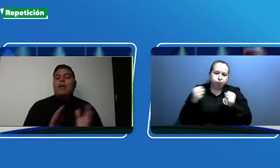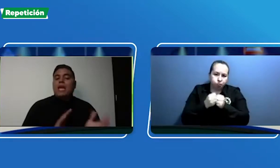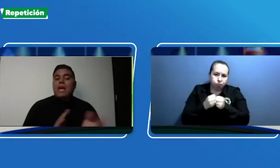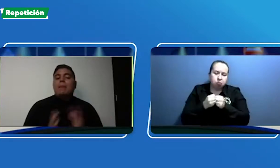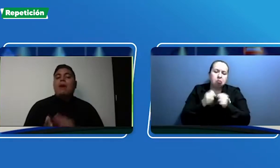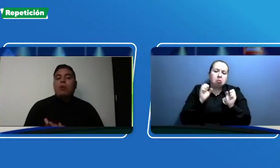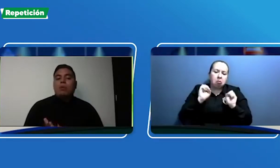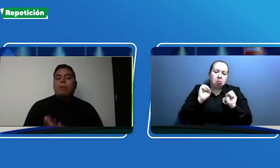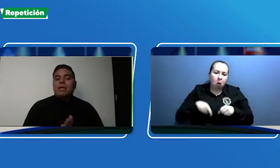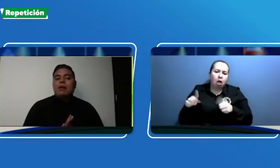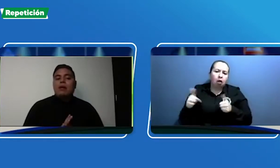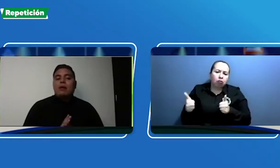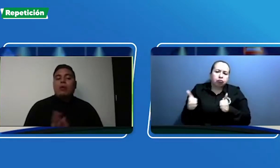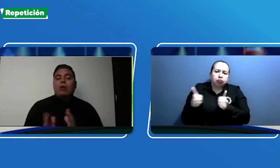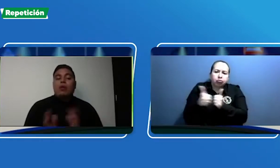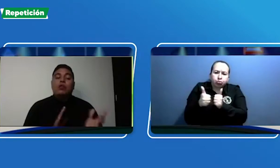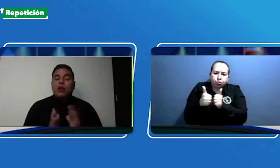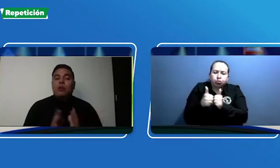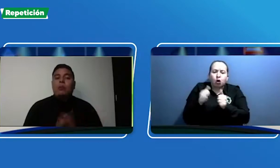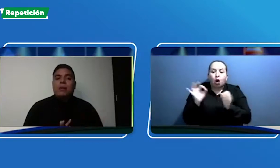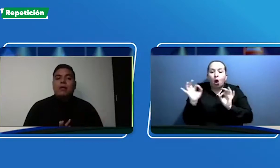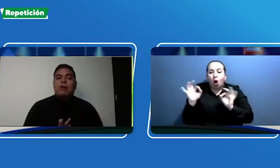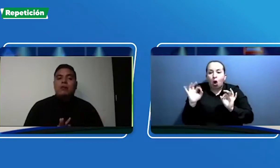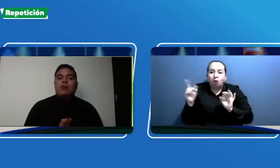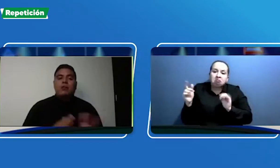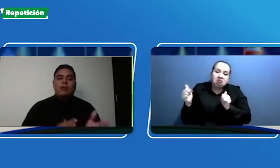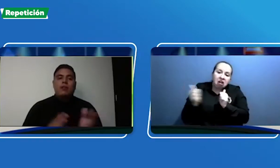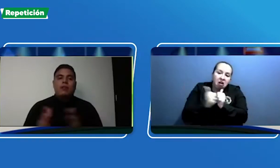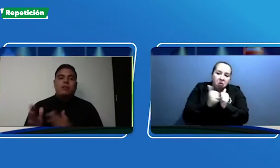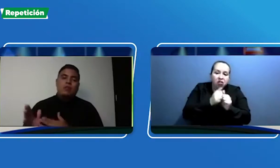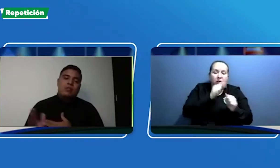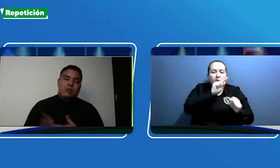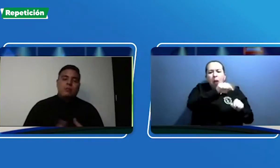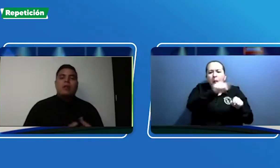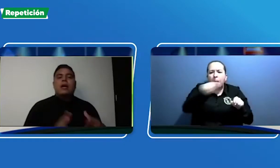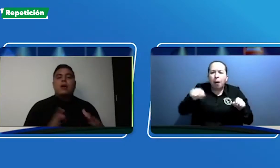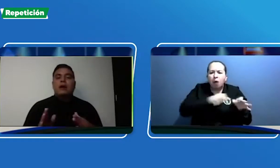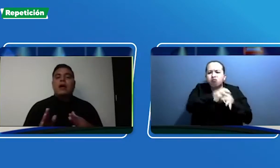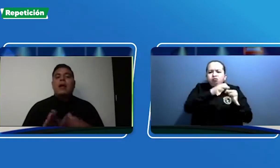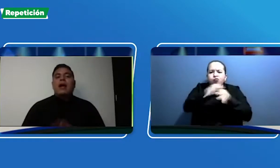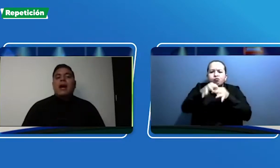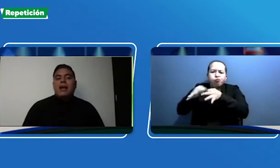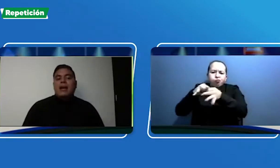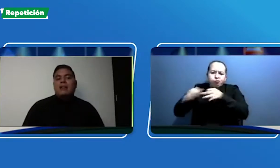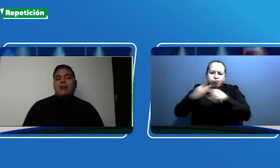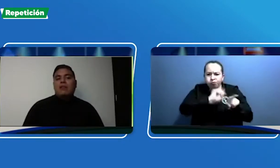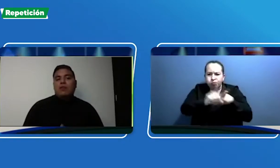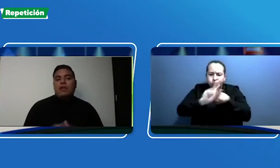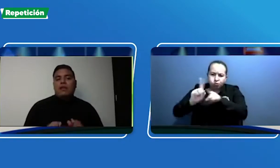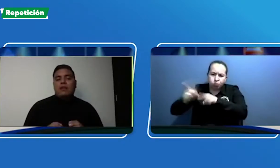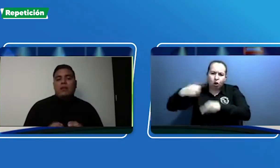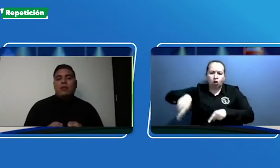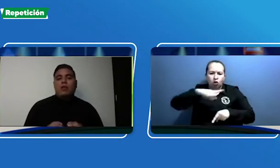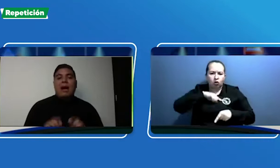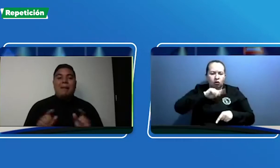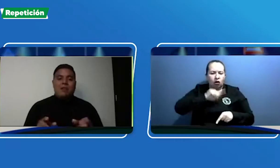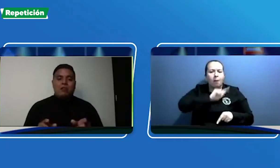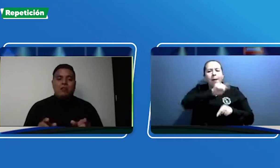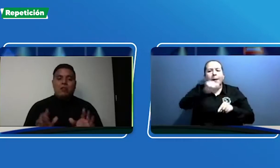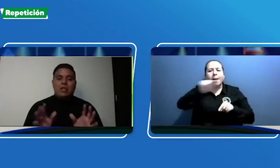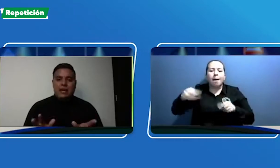que me acompañaba que nos acompañábamos a los diferentes municipios del Cauca a realizar un fortalecimiento